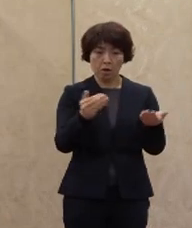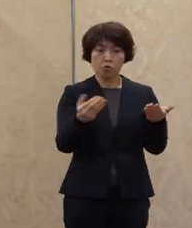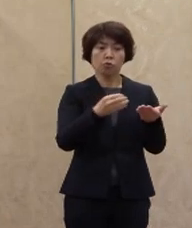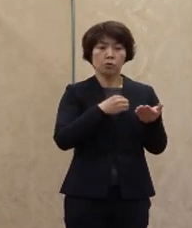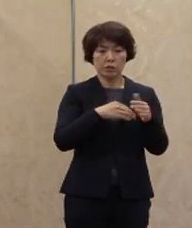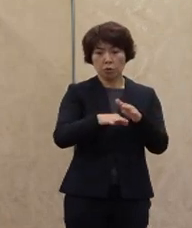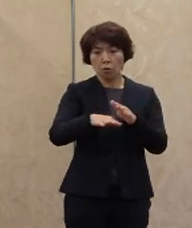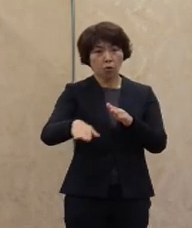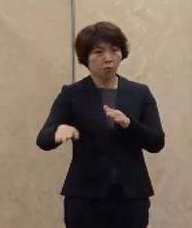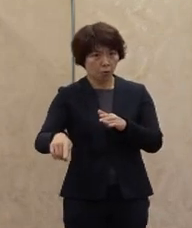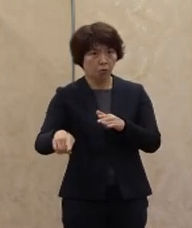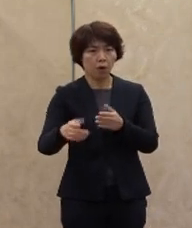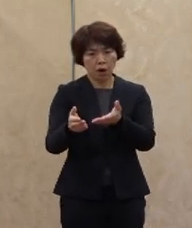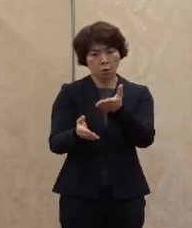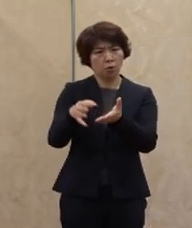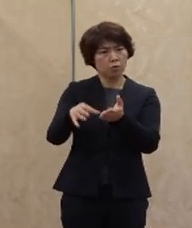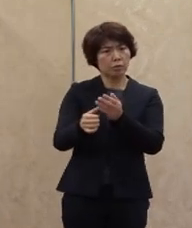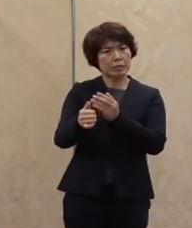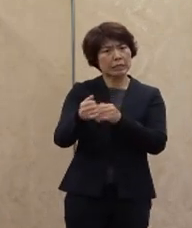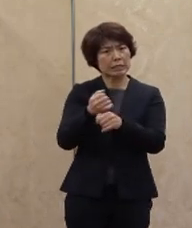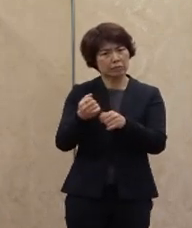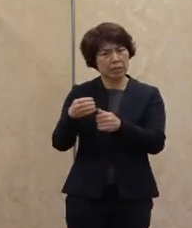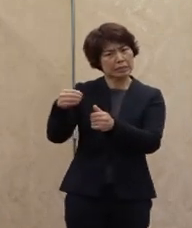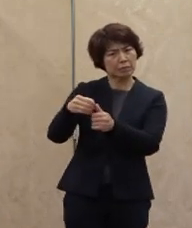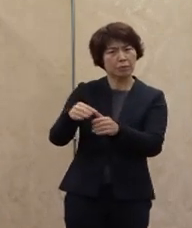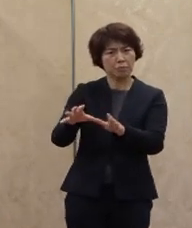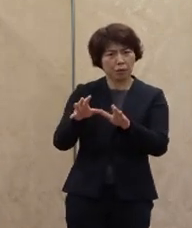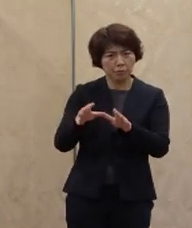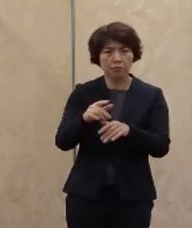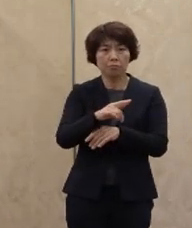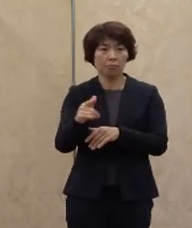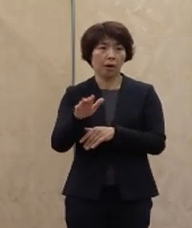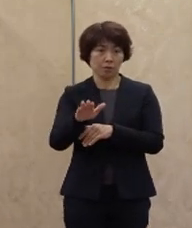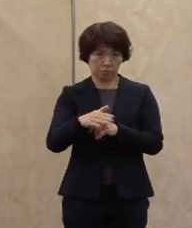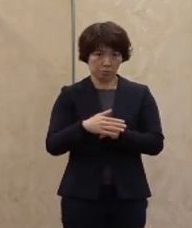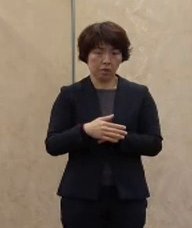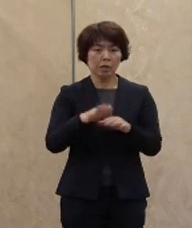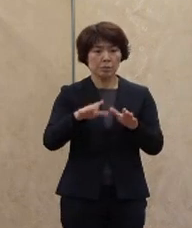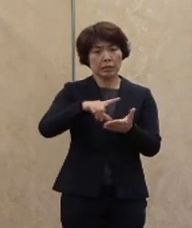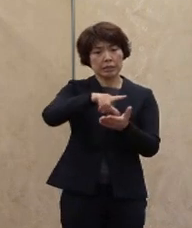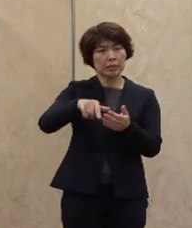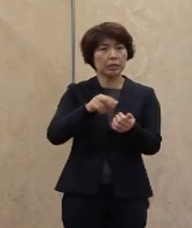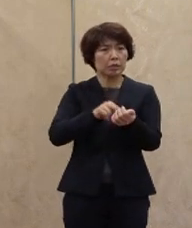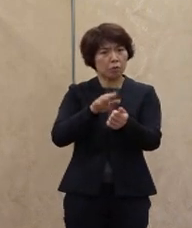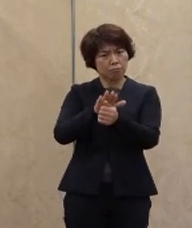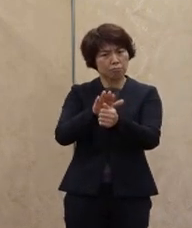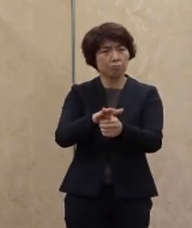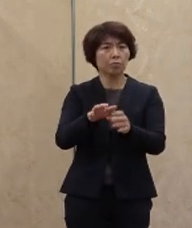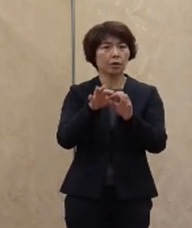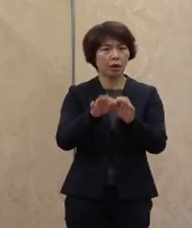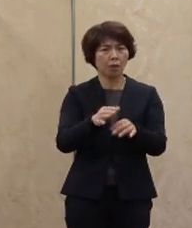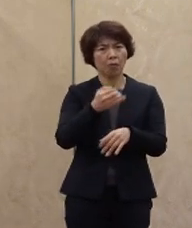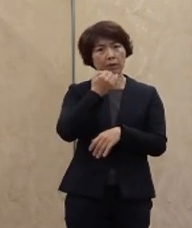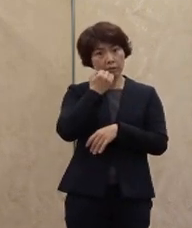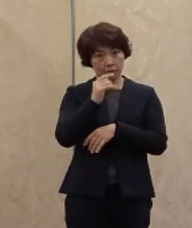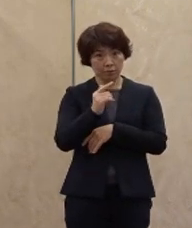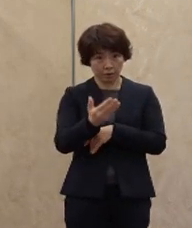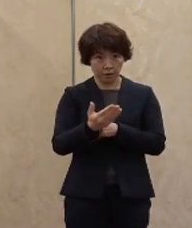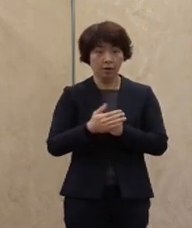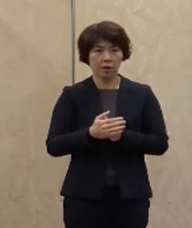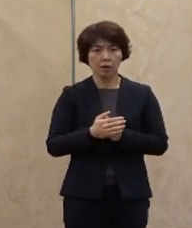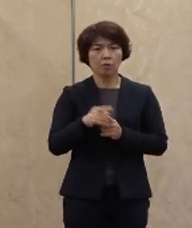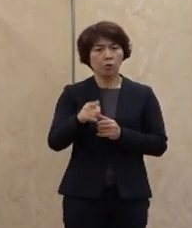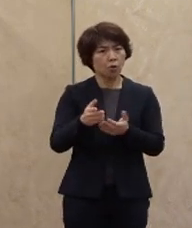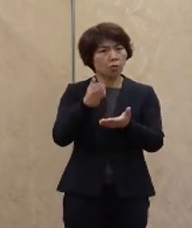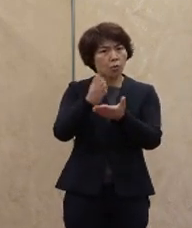子どもたちが保育所に行きづらくなるじゃないかと、今の地域医療を果たしているんだからそれでいいじゃないかと、それをこうなんか止め